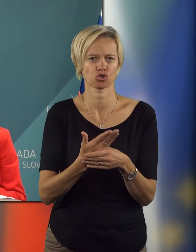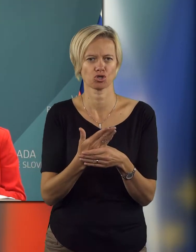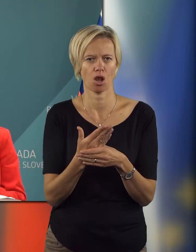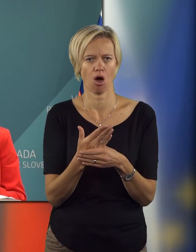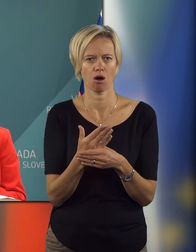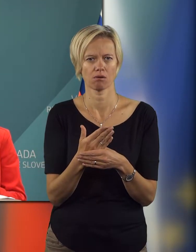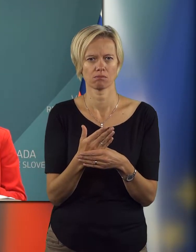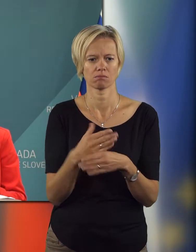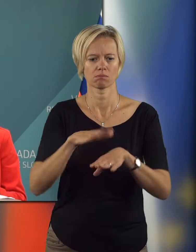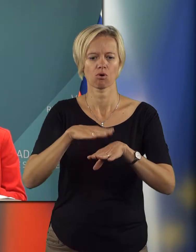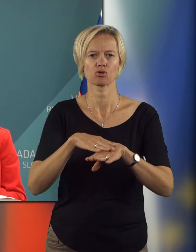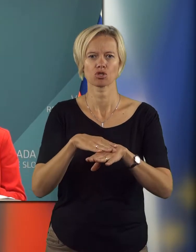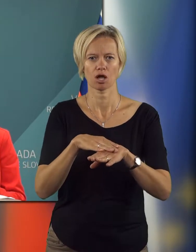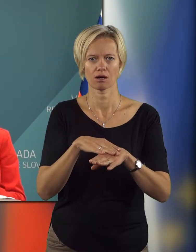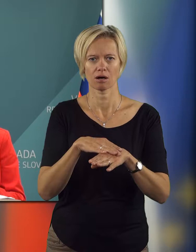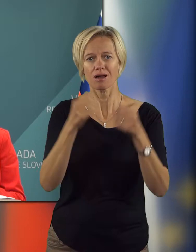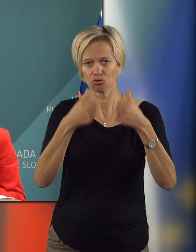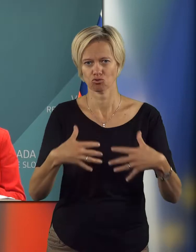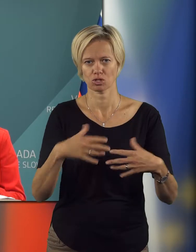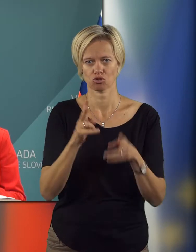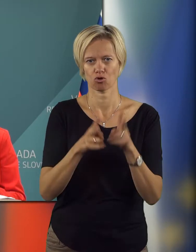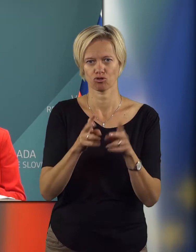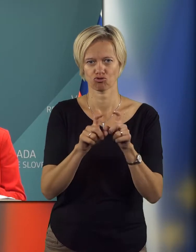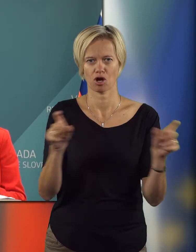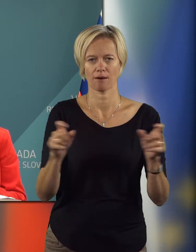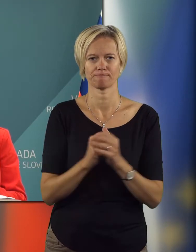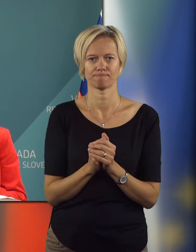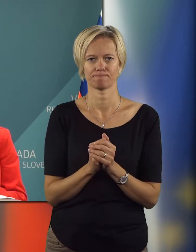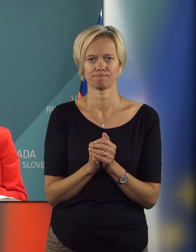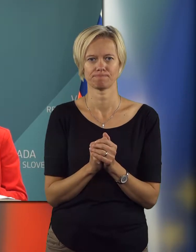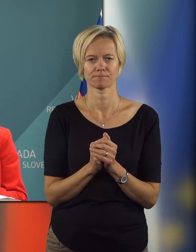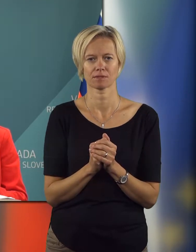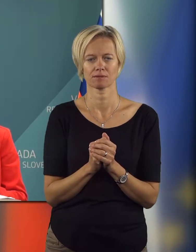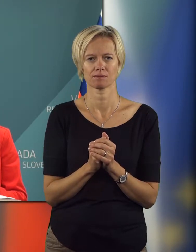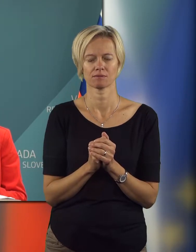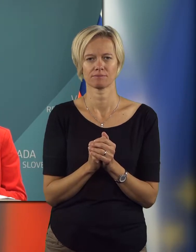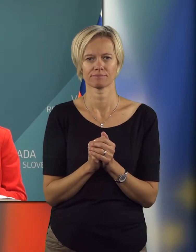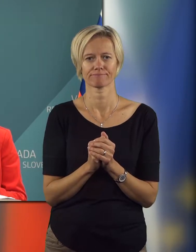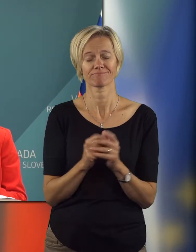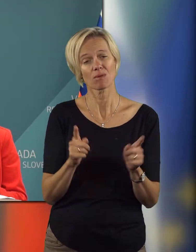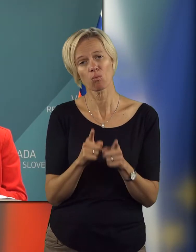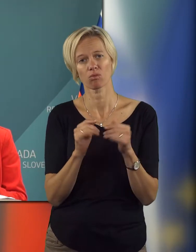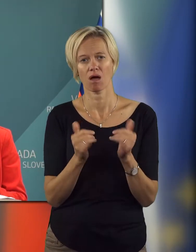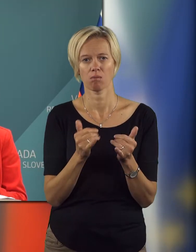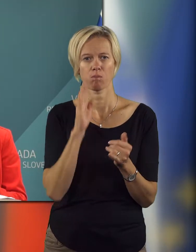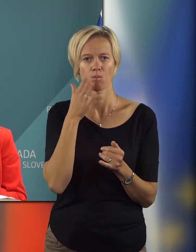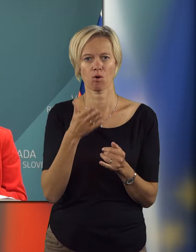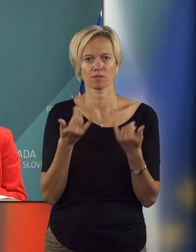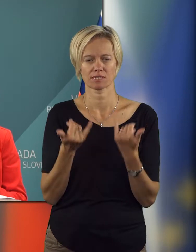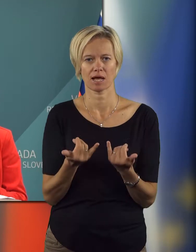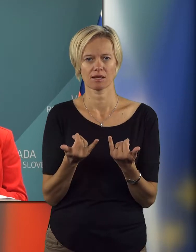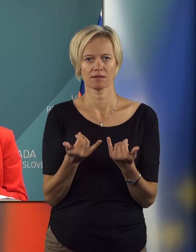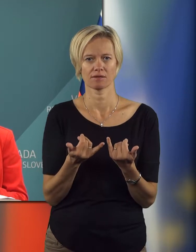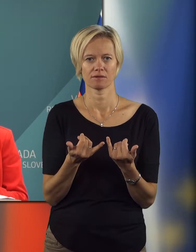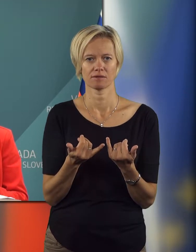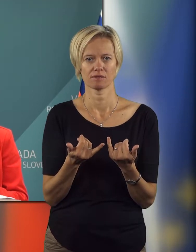priporočilo poročila Računskega sodišča. Tako da